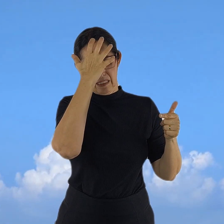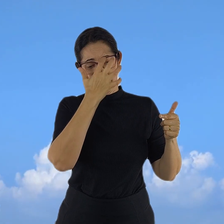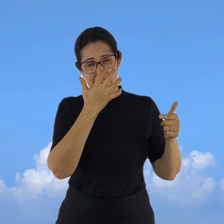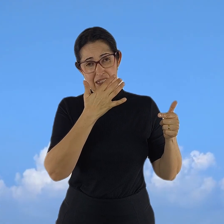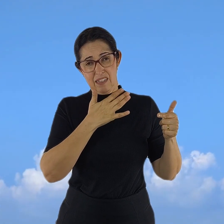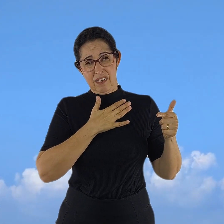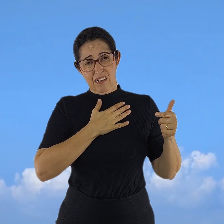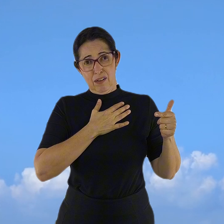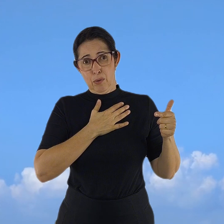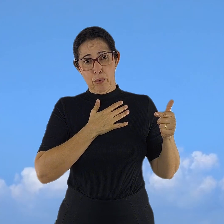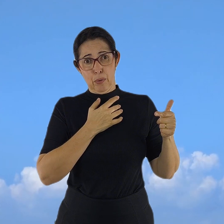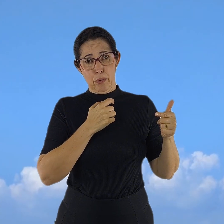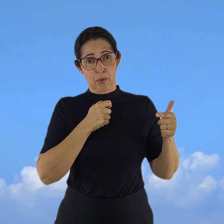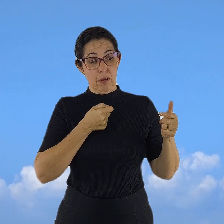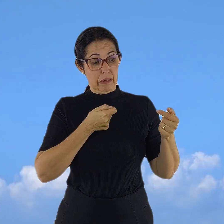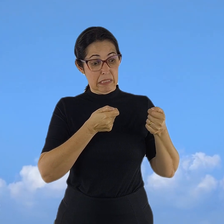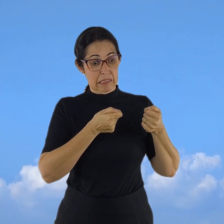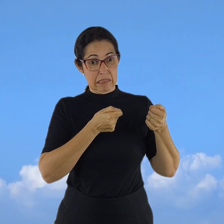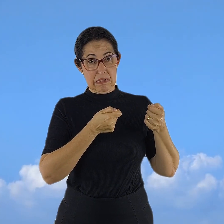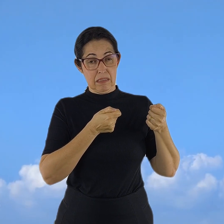e você às vezes perde o controle.